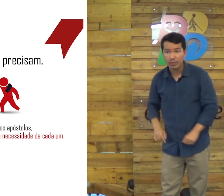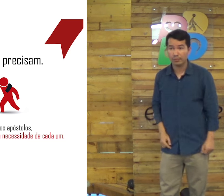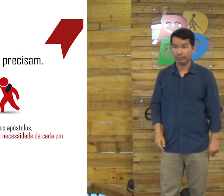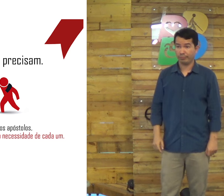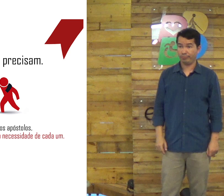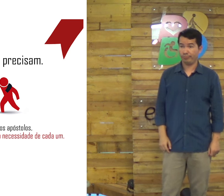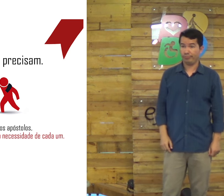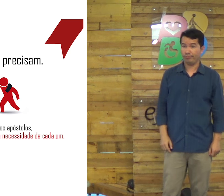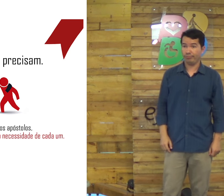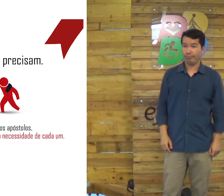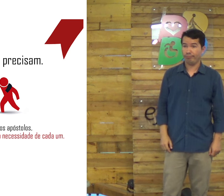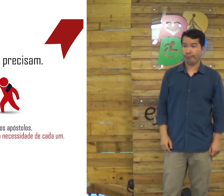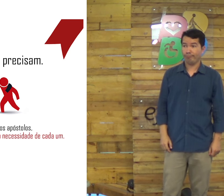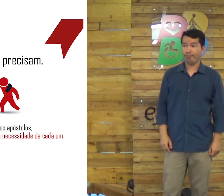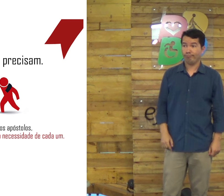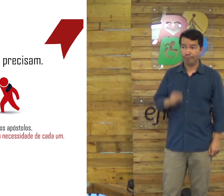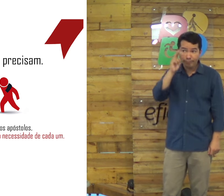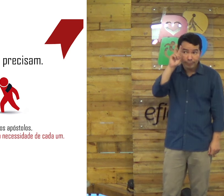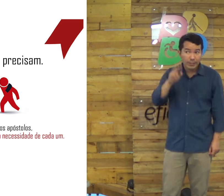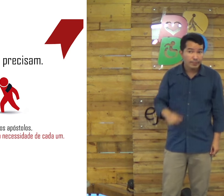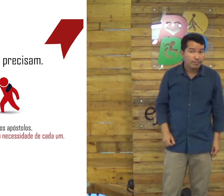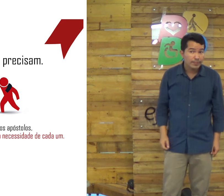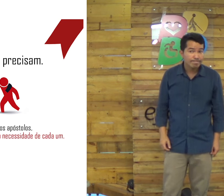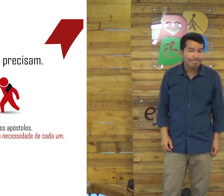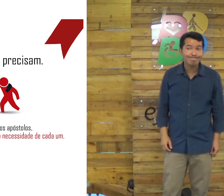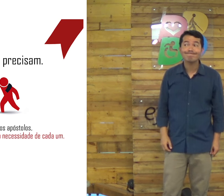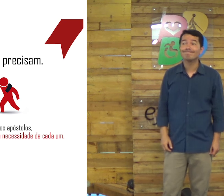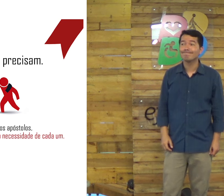próximo, os irmãos, você lembra disso?